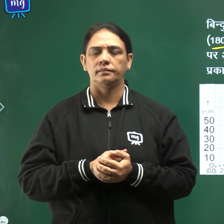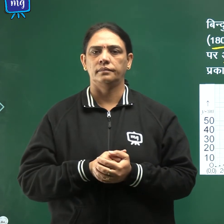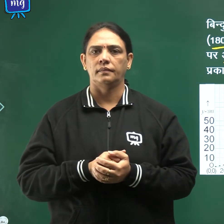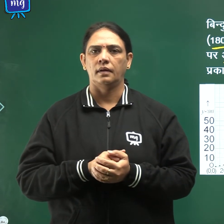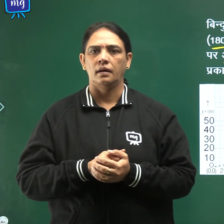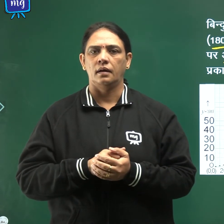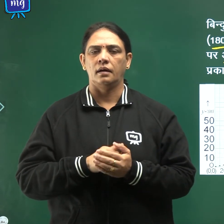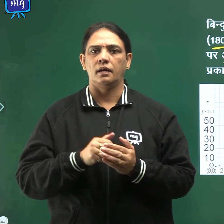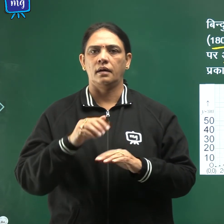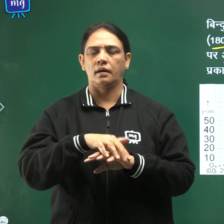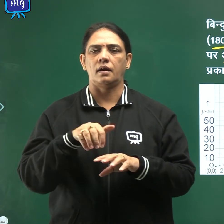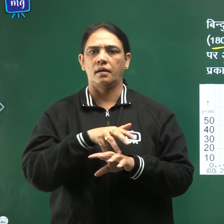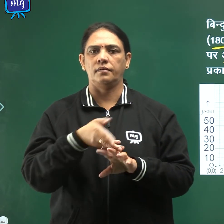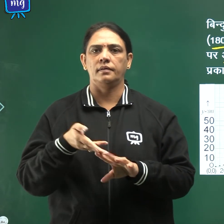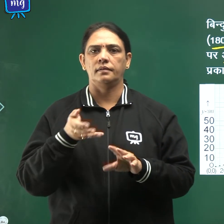आलेख